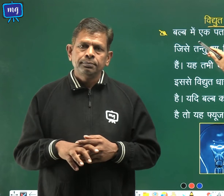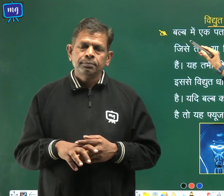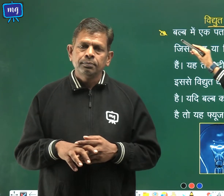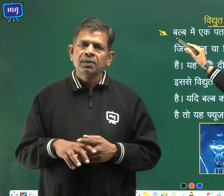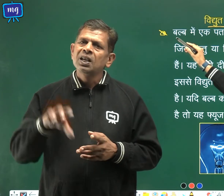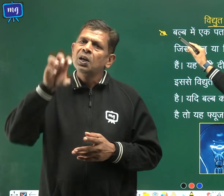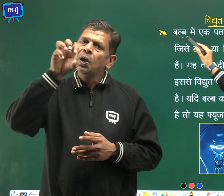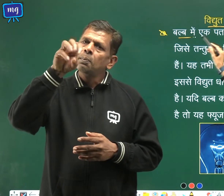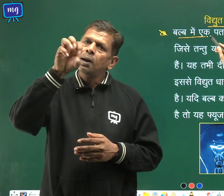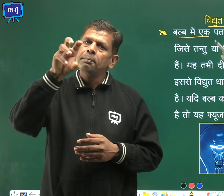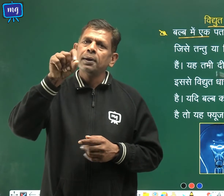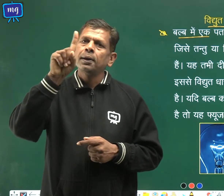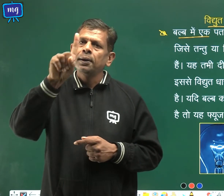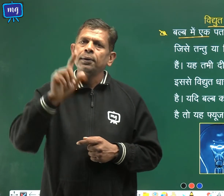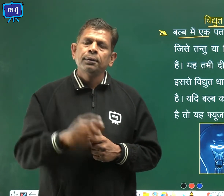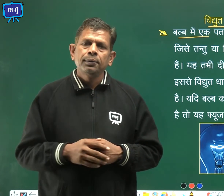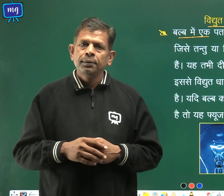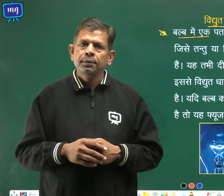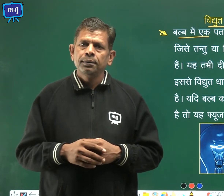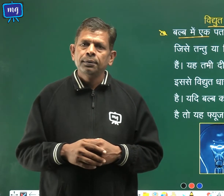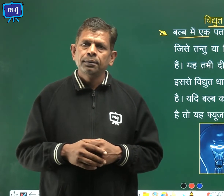बल्ब में एक